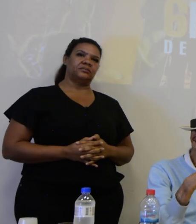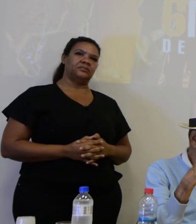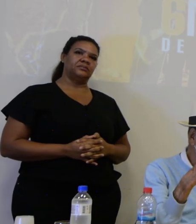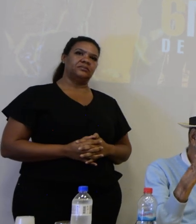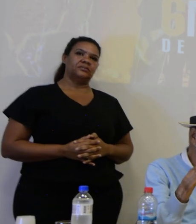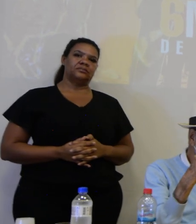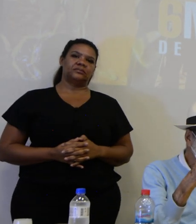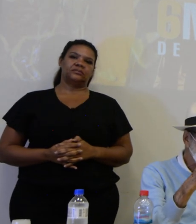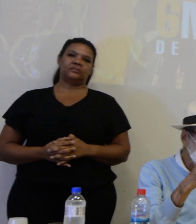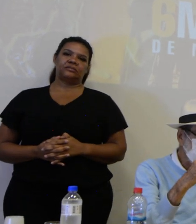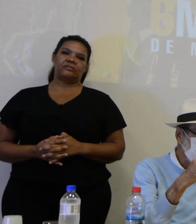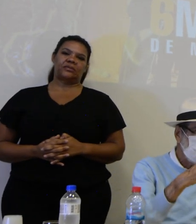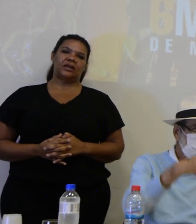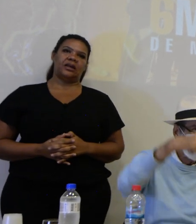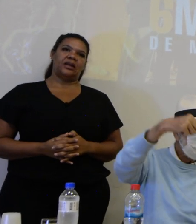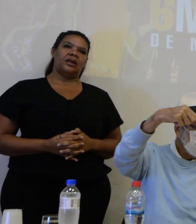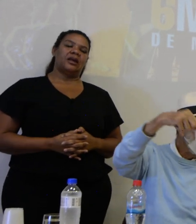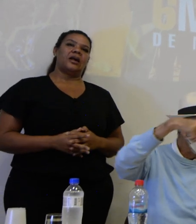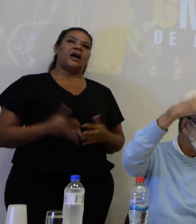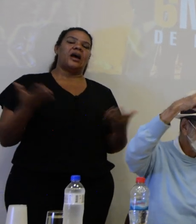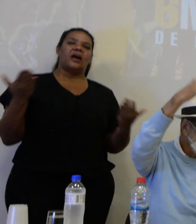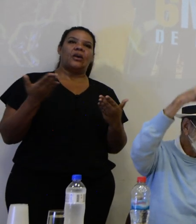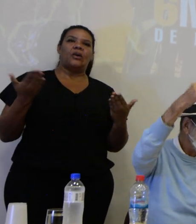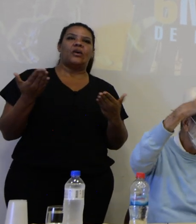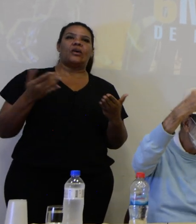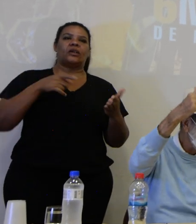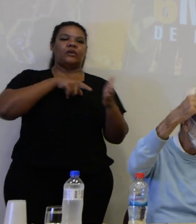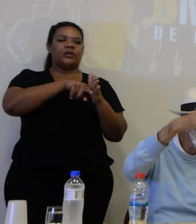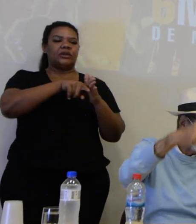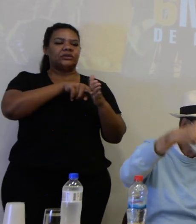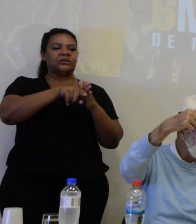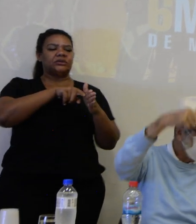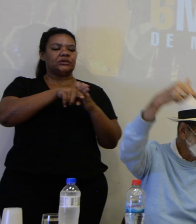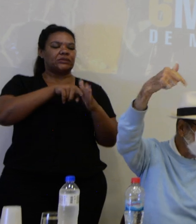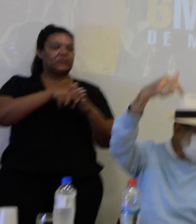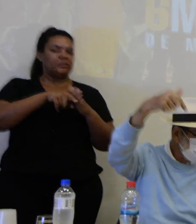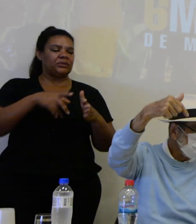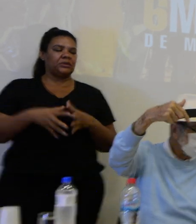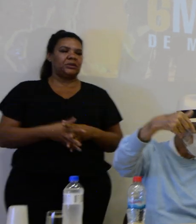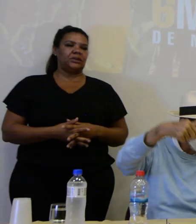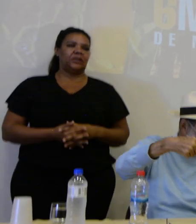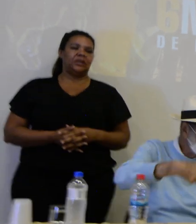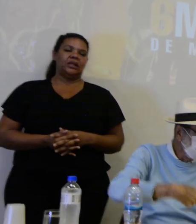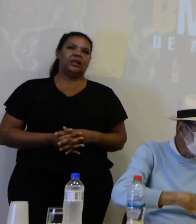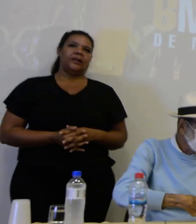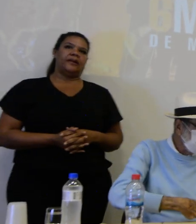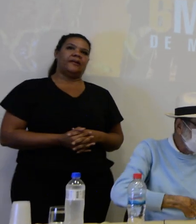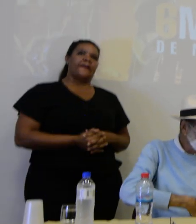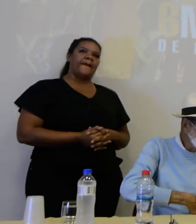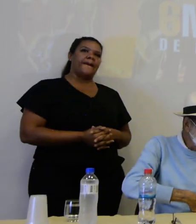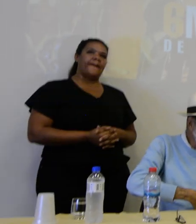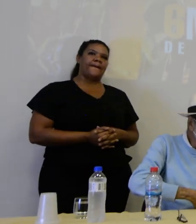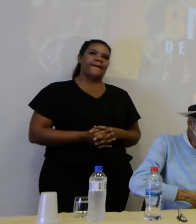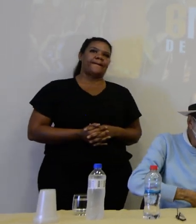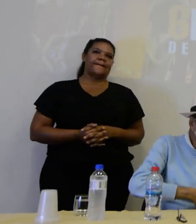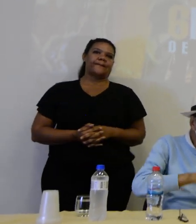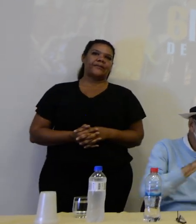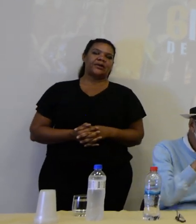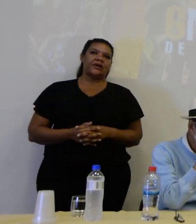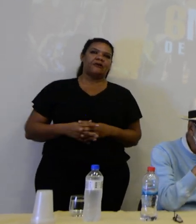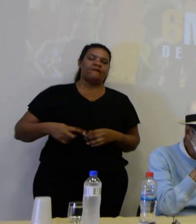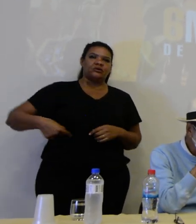Esta intervenção, ela será feita com uma, não é exatamente laparoscopia, mas é como se fosse. Faz um